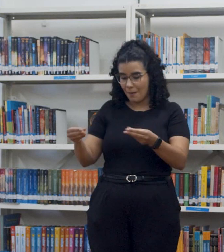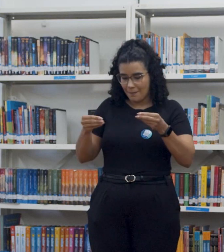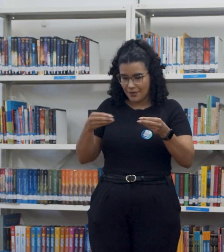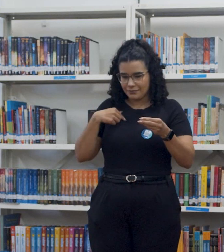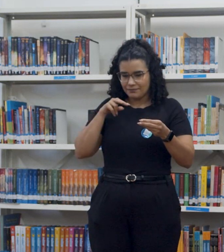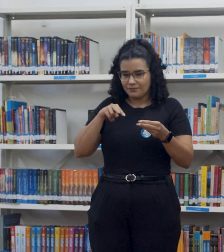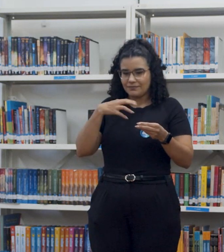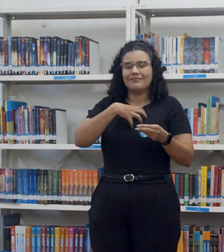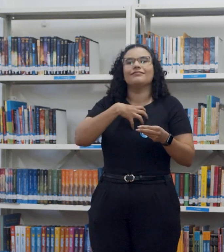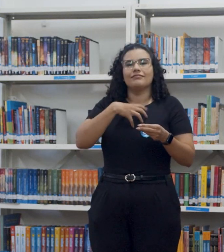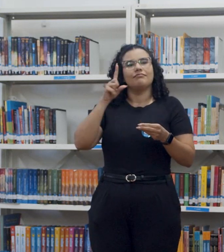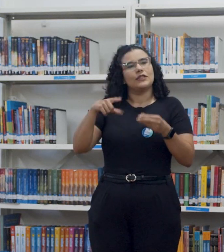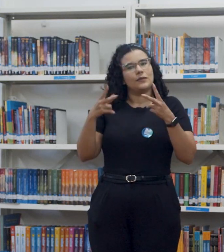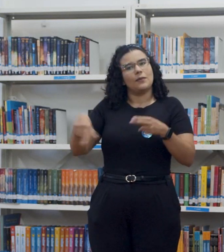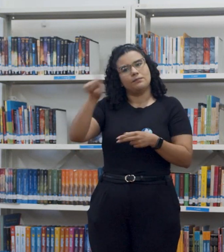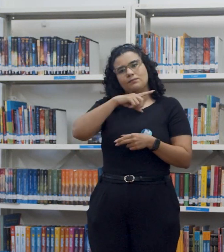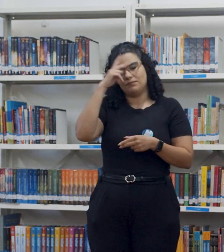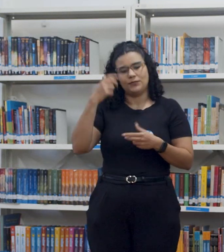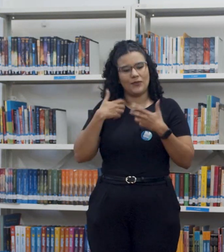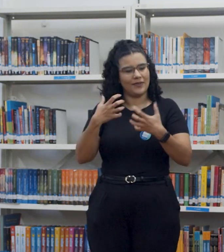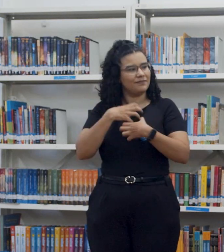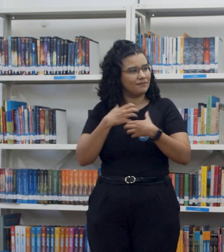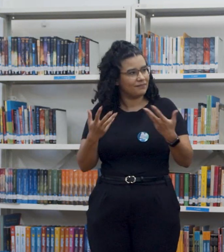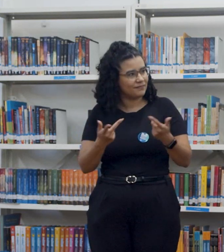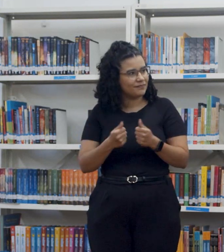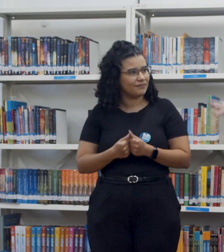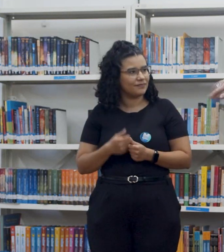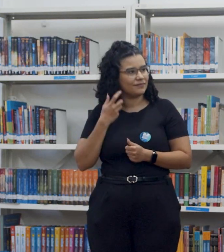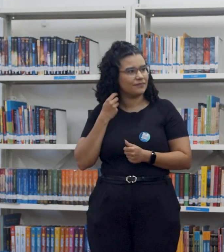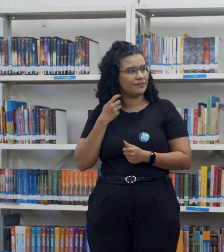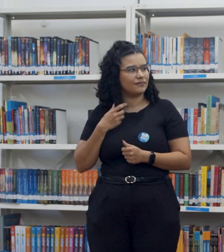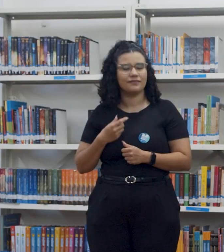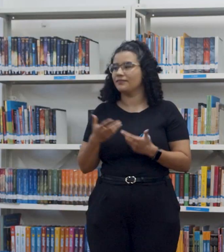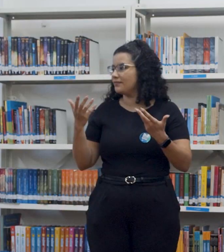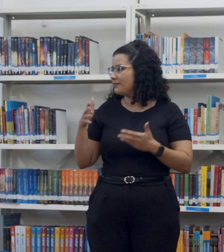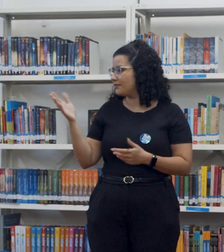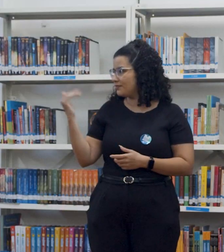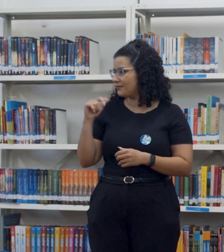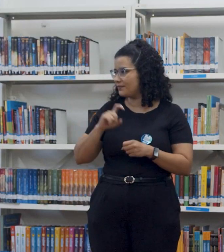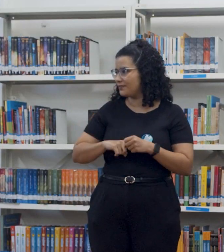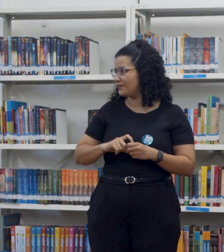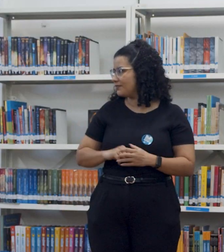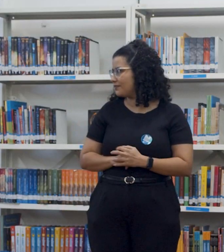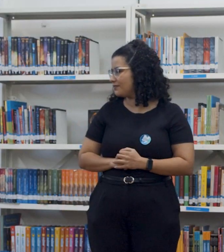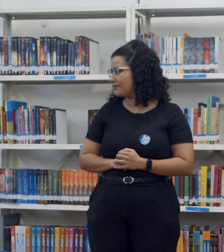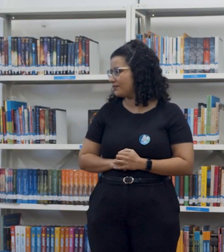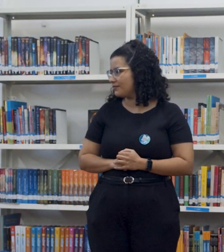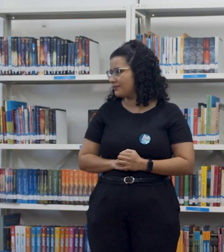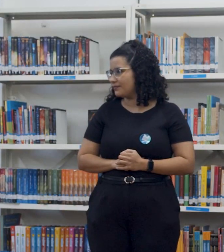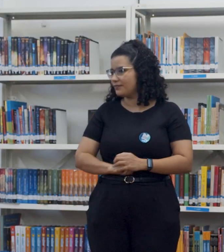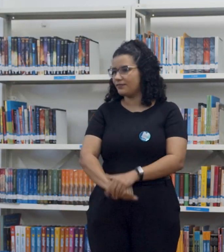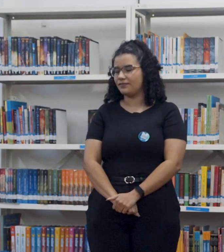é isso que eu quero passar para as pessoas. Maravilhoso. Tá bom? Tá, mas você fica eu quero aqui. captar. Volta aqui, Jasmine. Faz o seu.